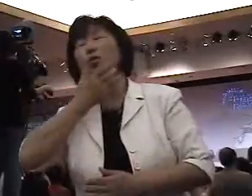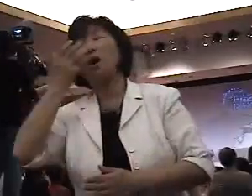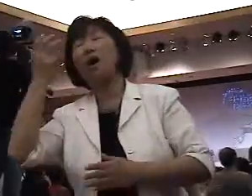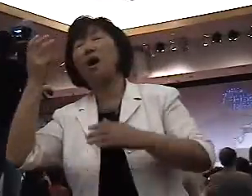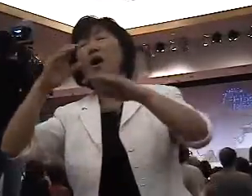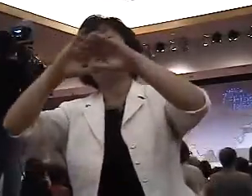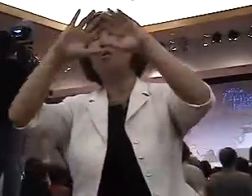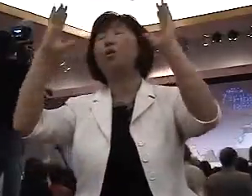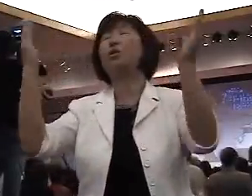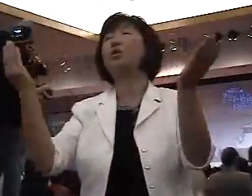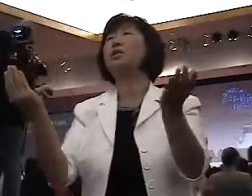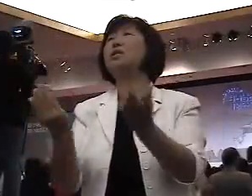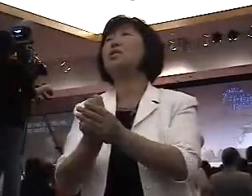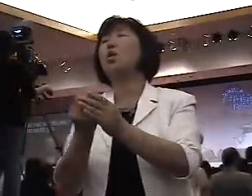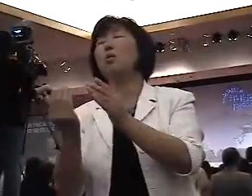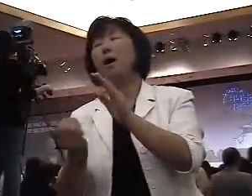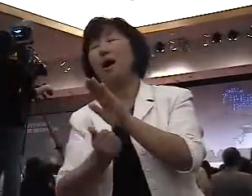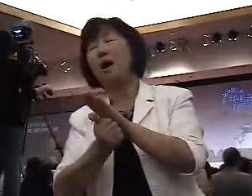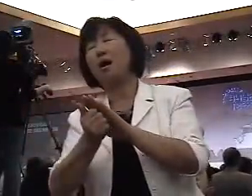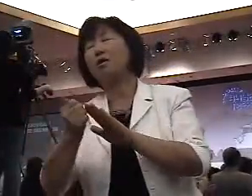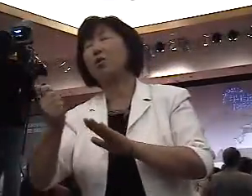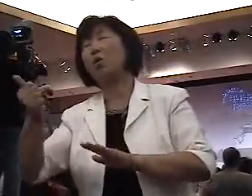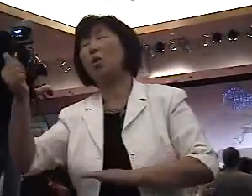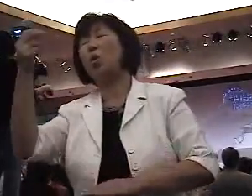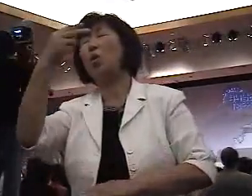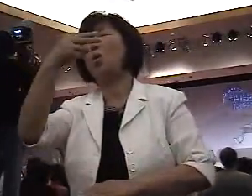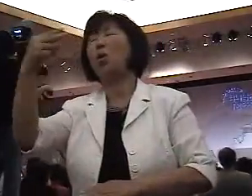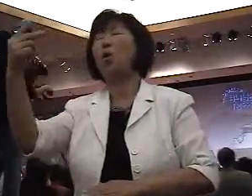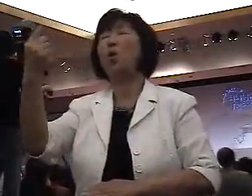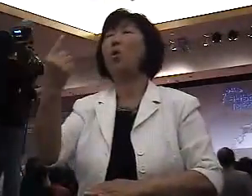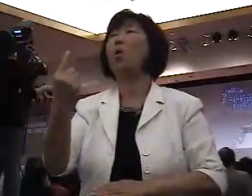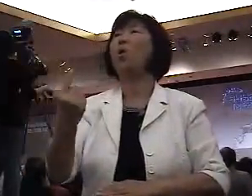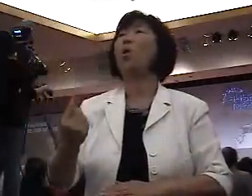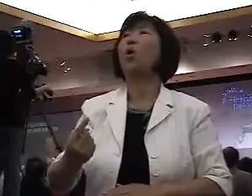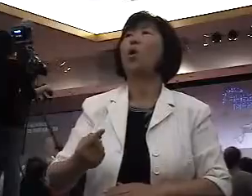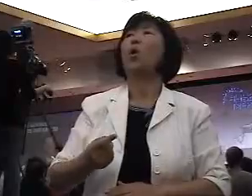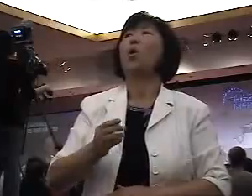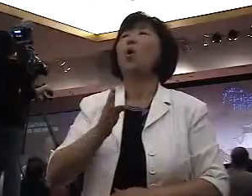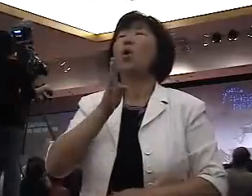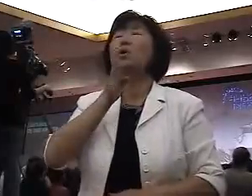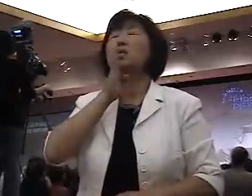모든 꿈과 모든 소망도